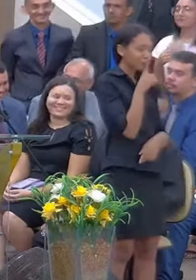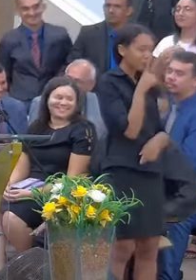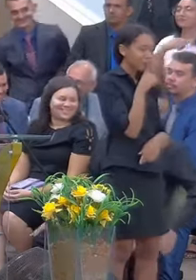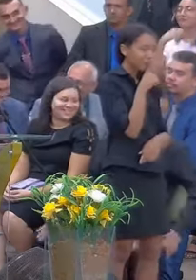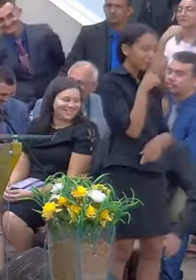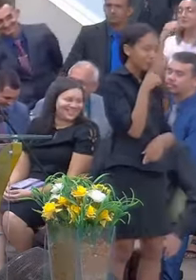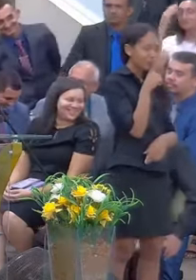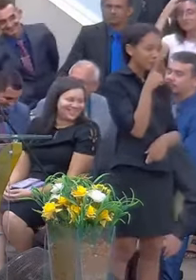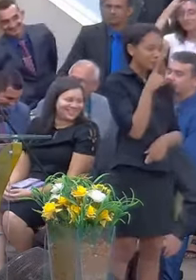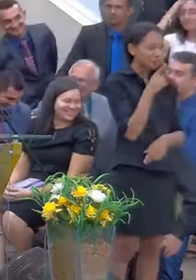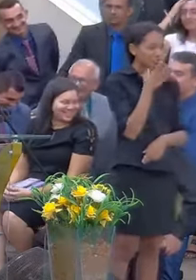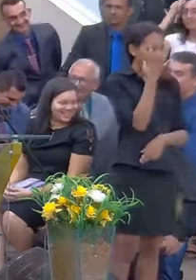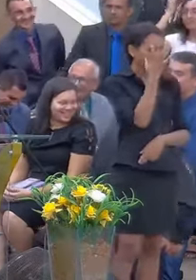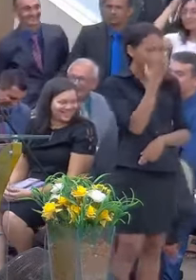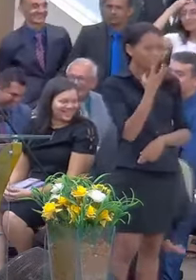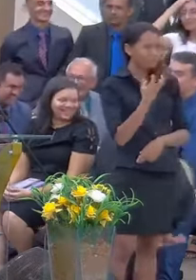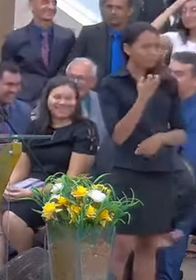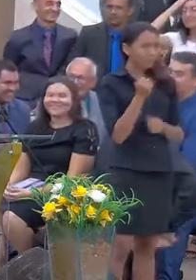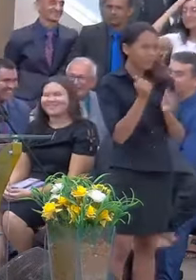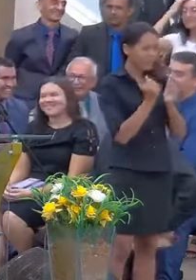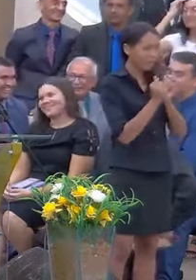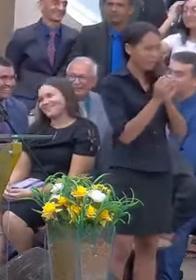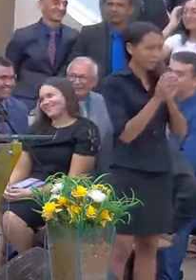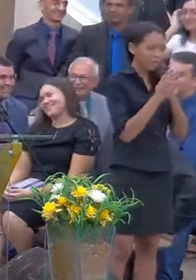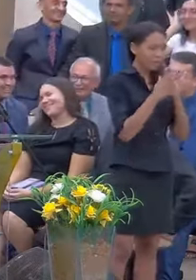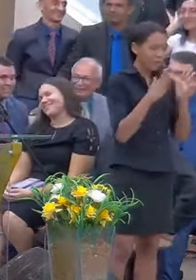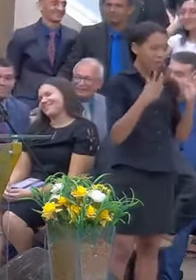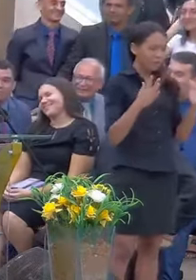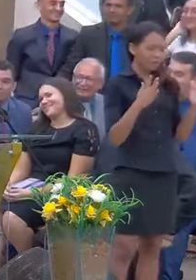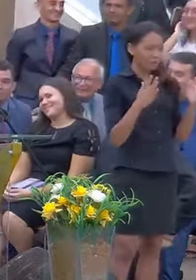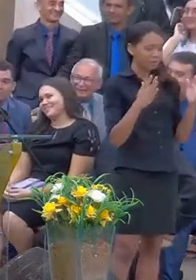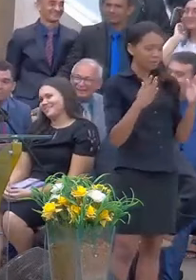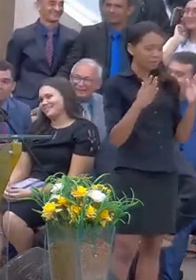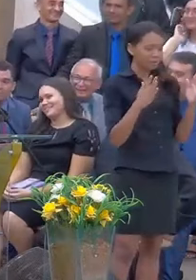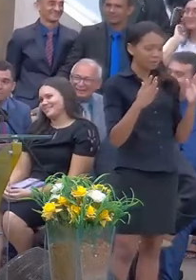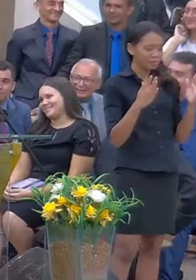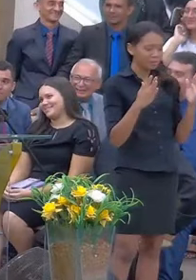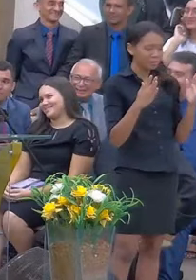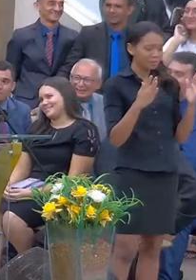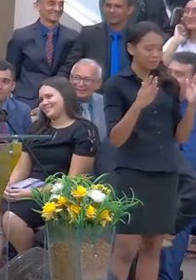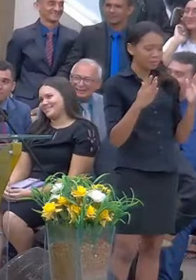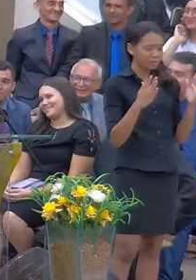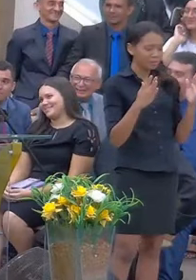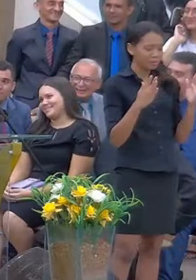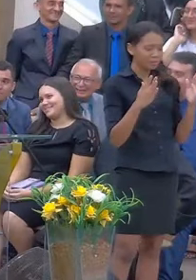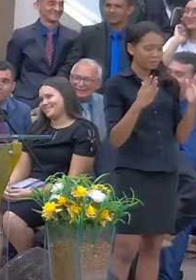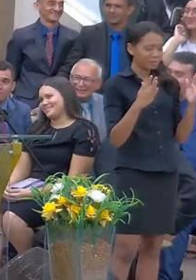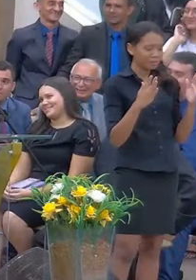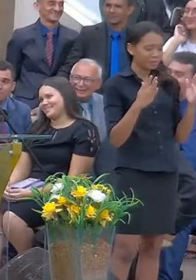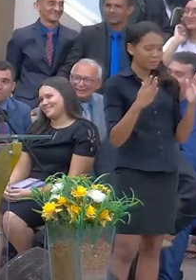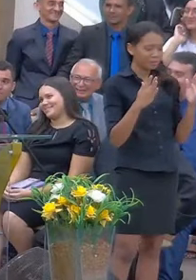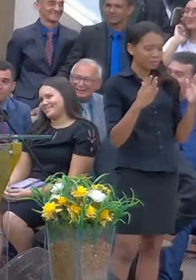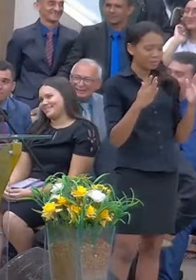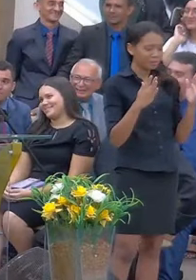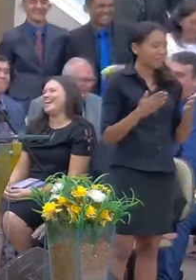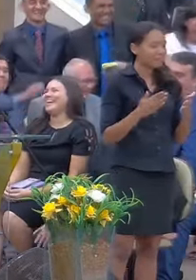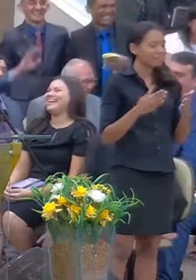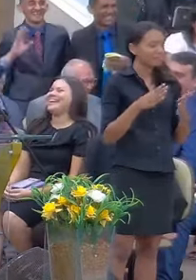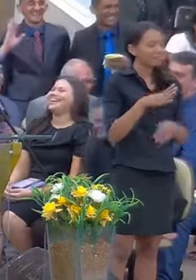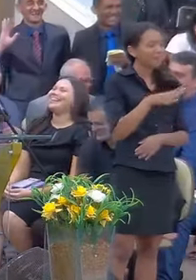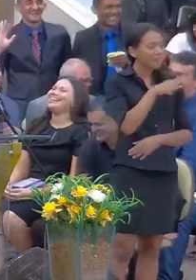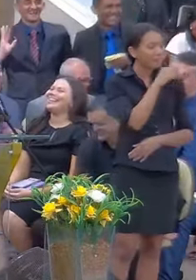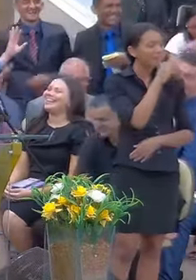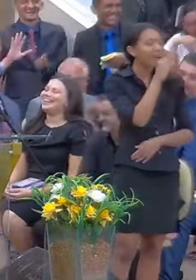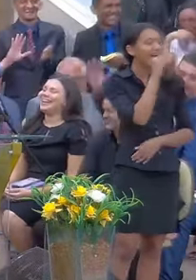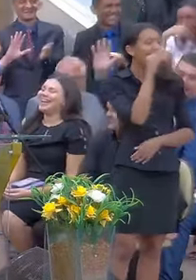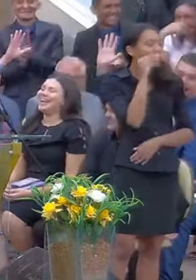etiquetazinha, é, a irmã vai dar glória a Jesus. Jesus, glória a Jesus. Glória... Abra tua boca, deixa